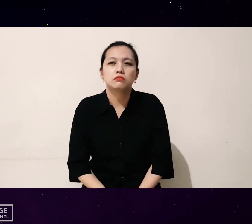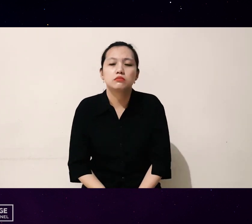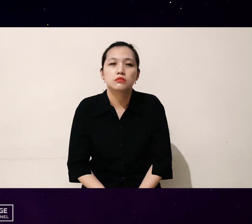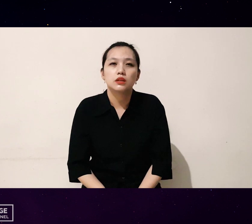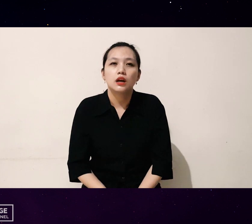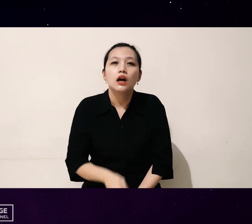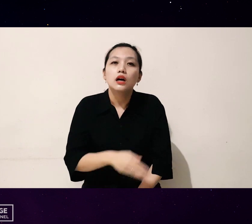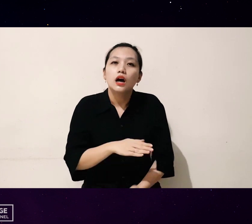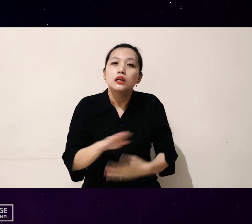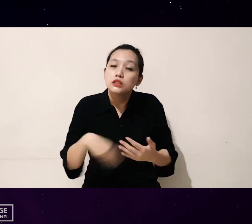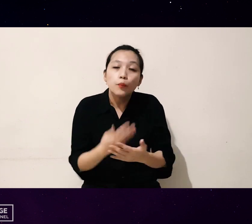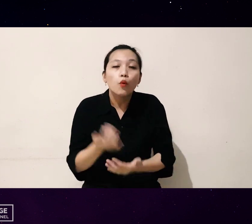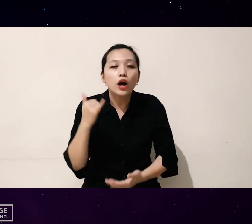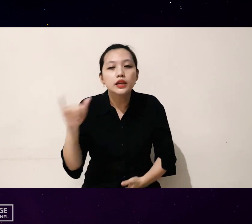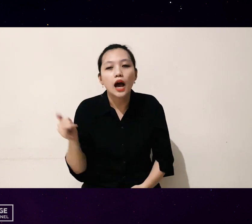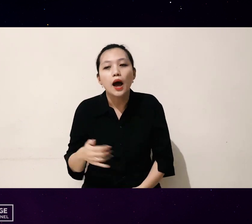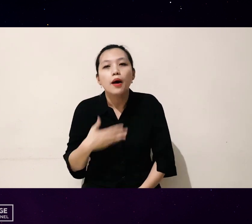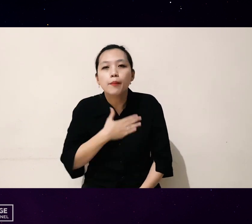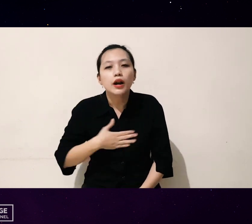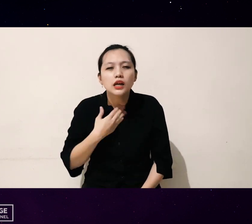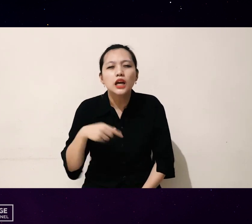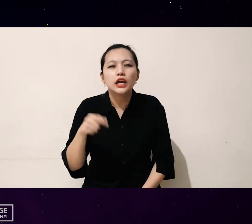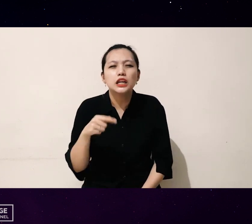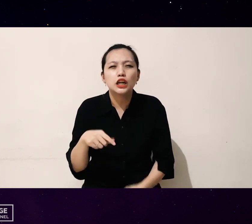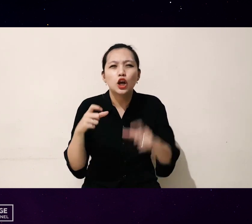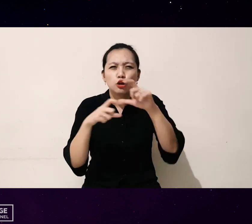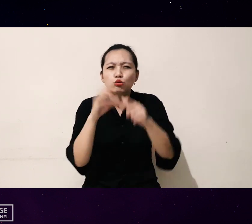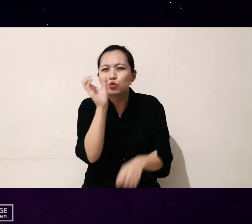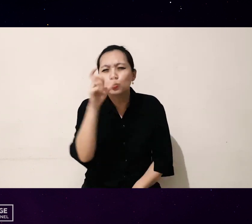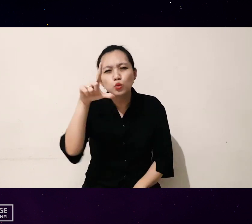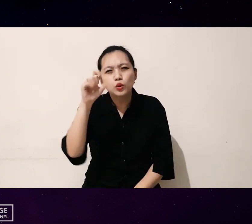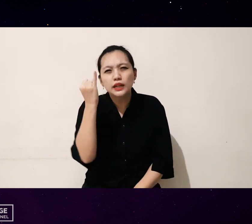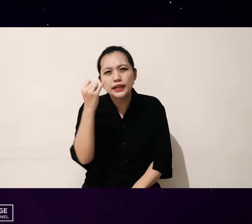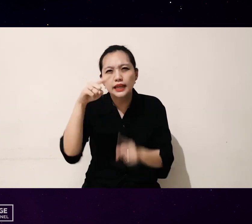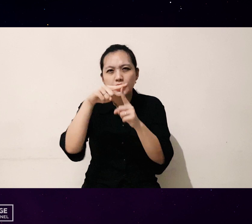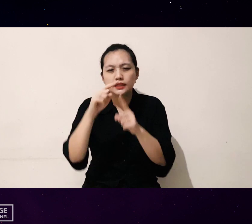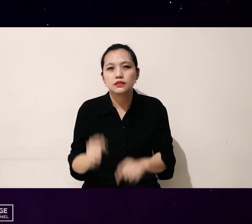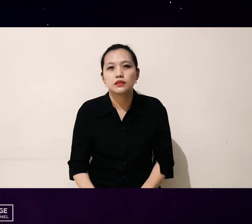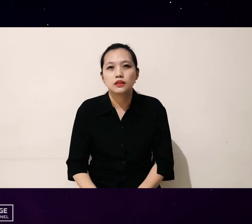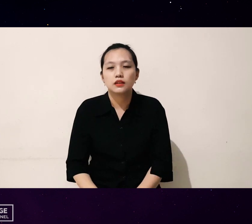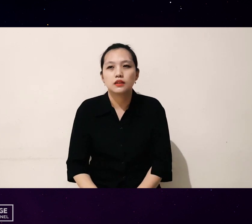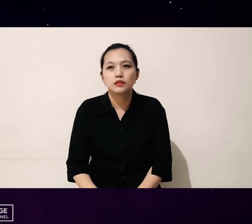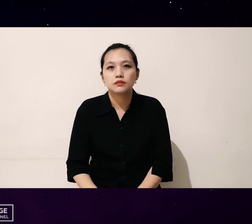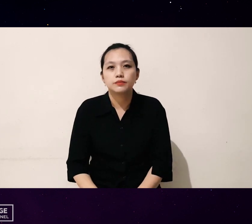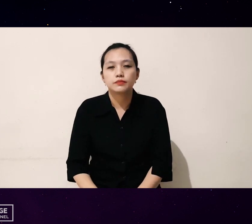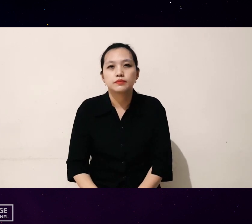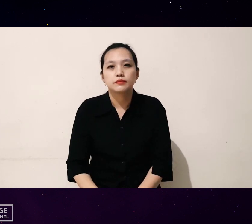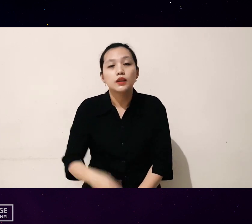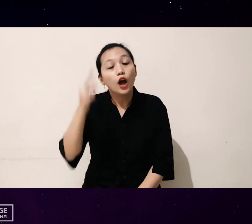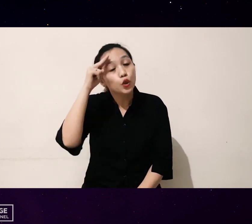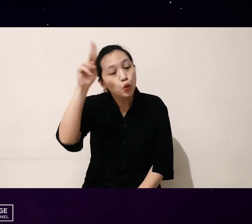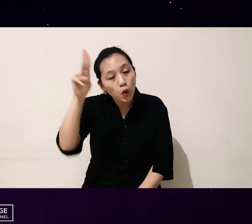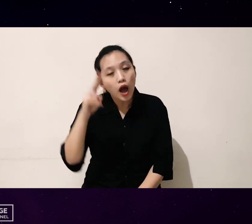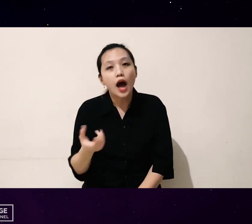hari-hari ini merasa hari-hari ini adalah hari yang sangat-sangat sulit. Namun Tuhan ingin melatih hati kita untuk tidak